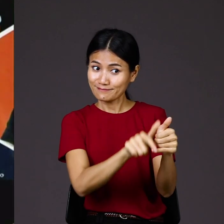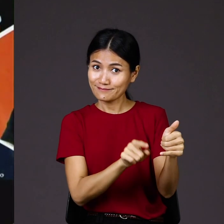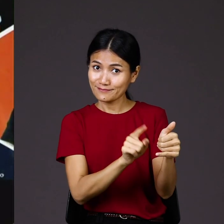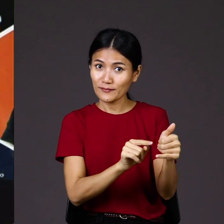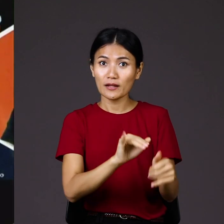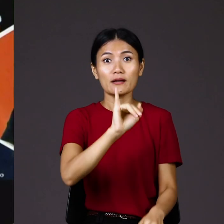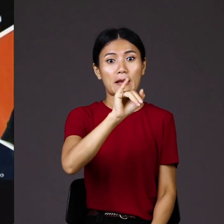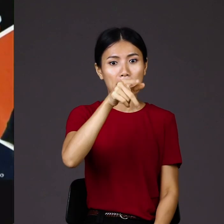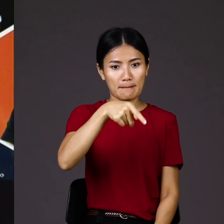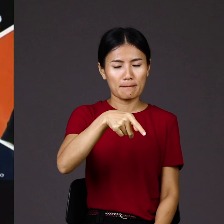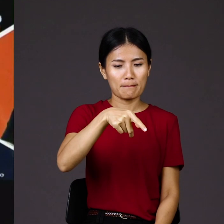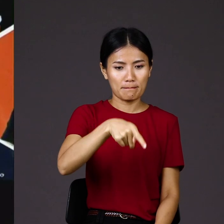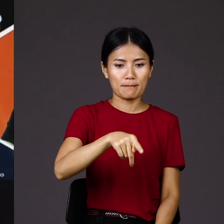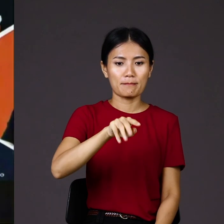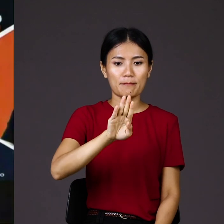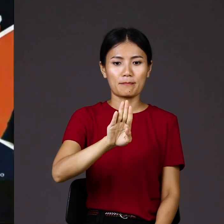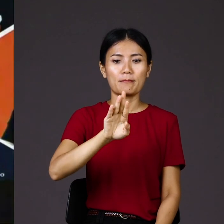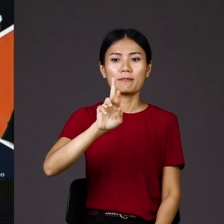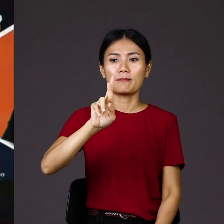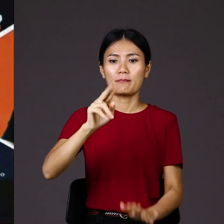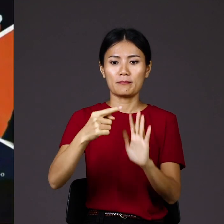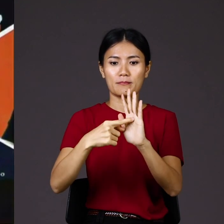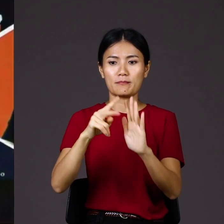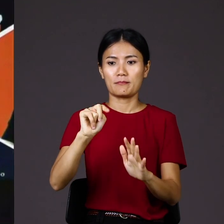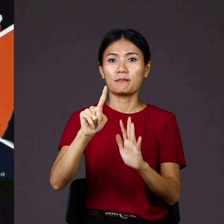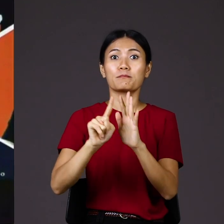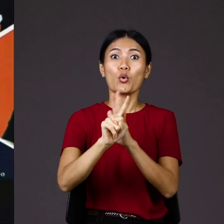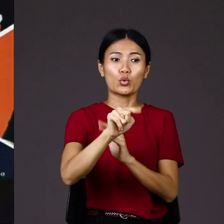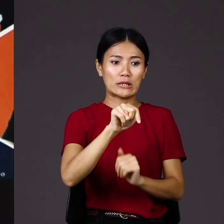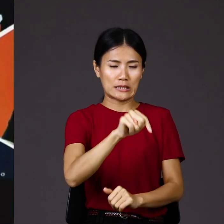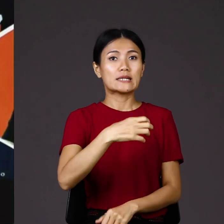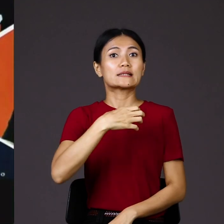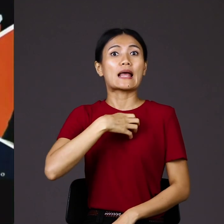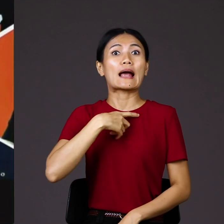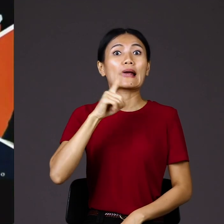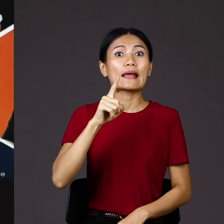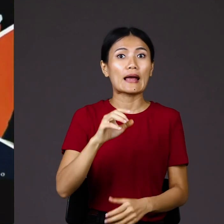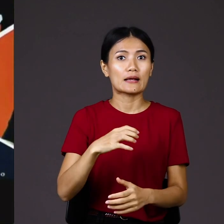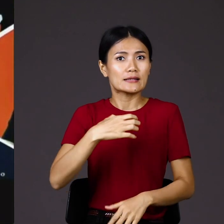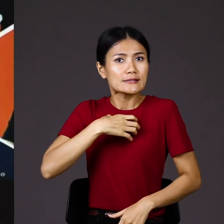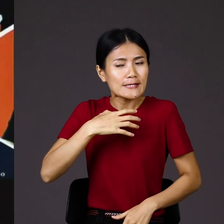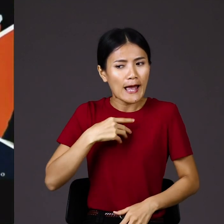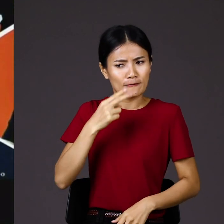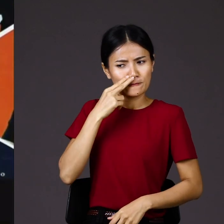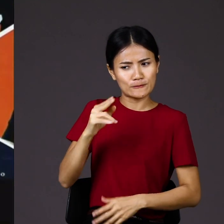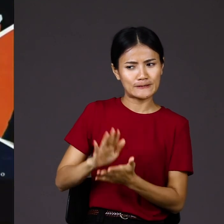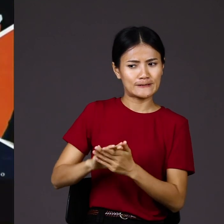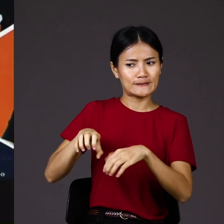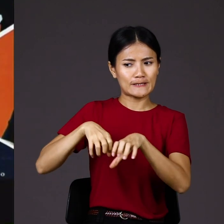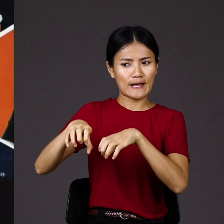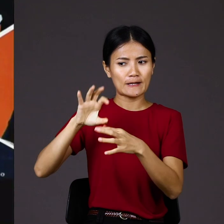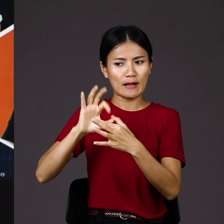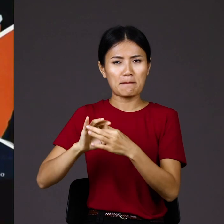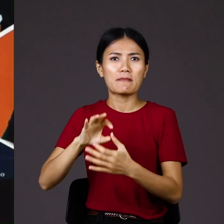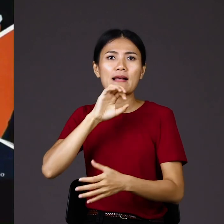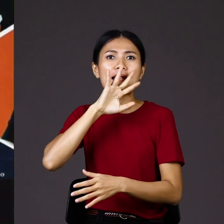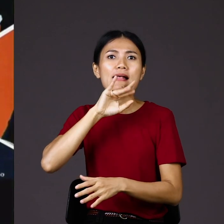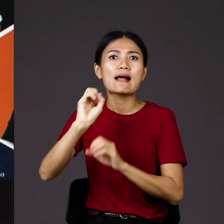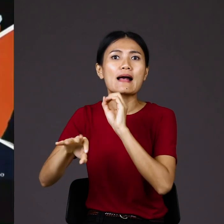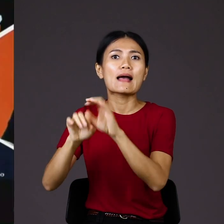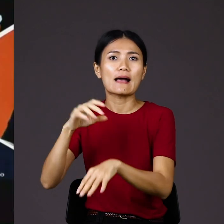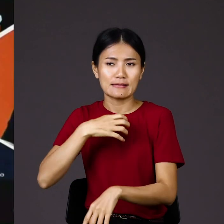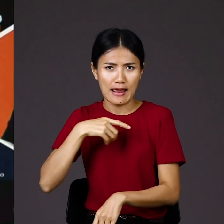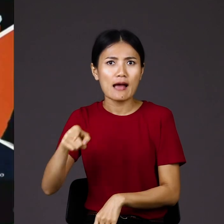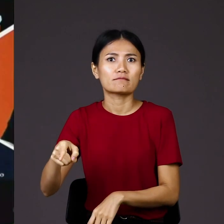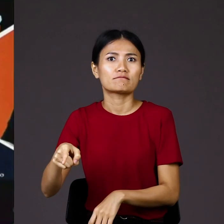คุณไพบูลย์อยากจะจัดการขยะพ่อแม่พี่น้องพอใจในการจัดการ